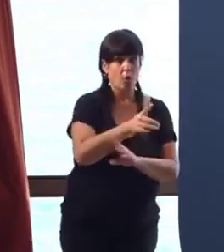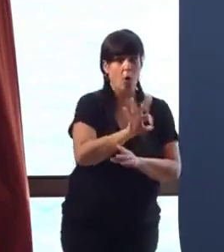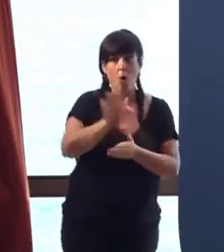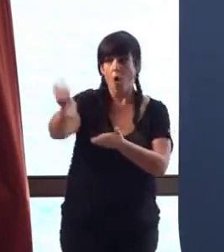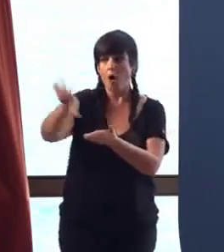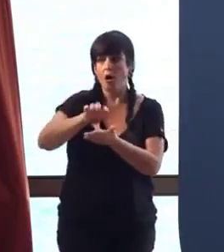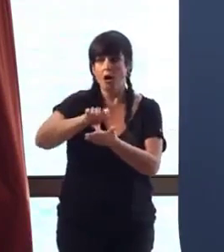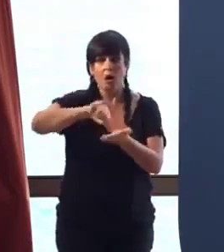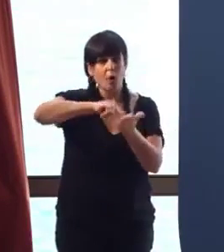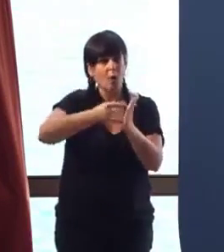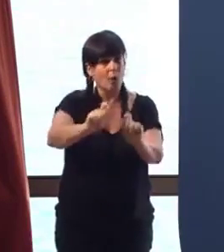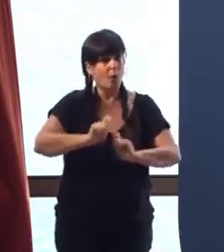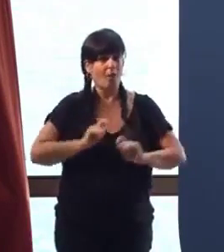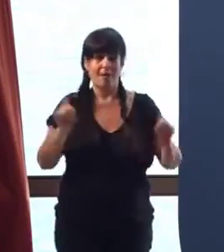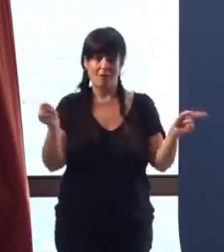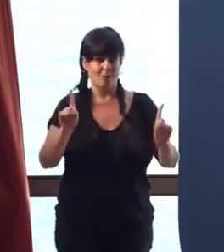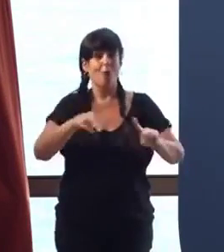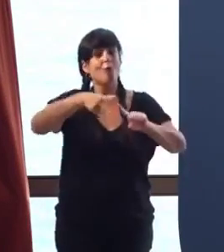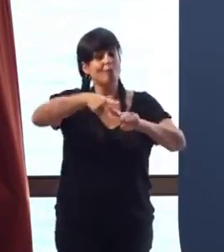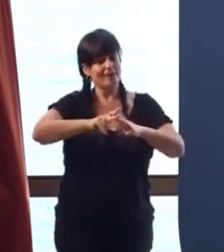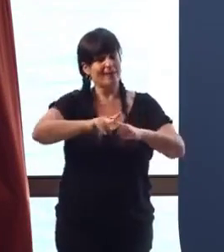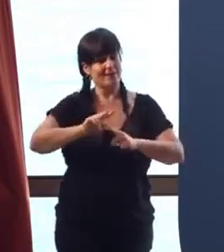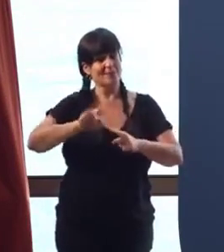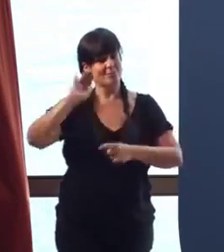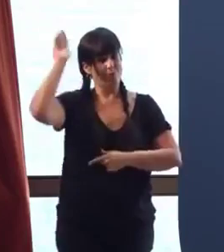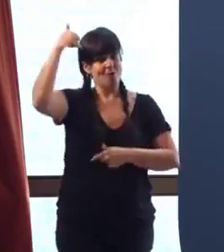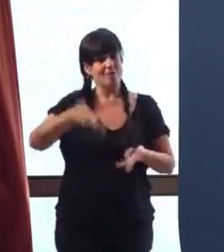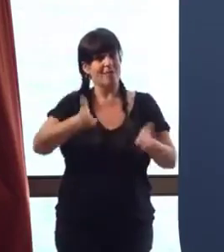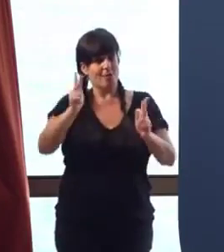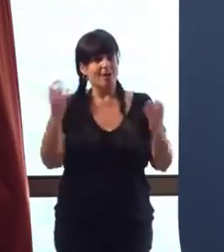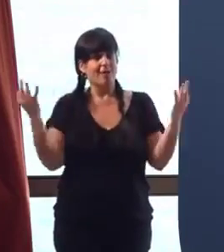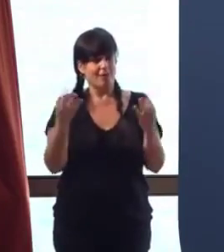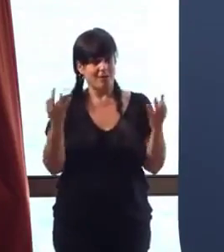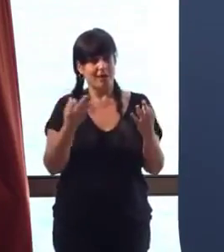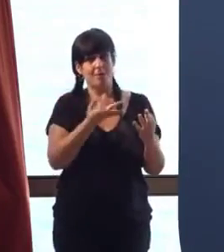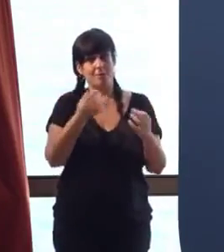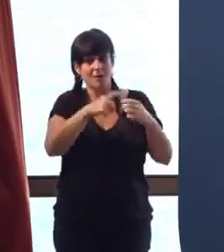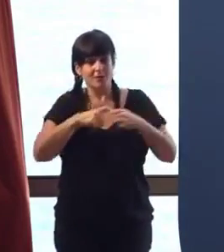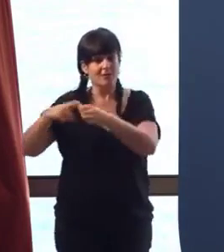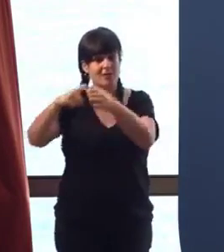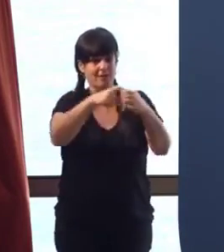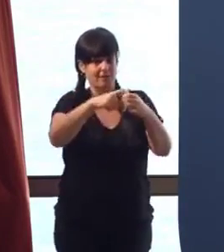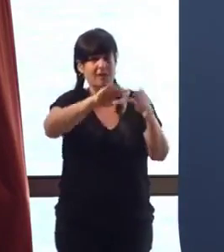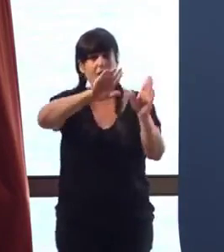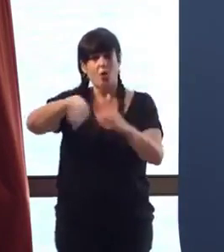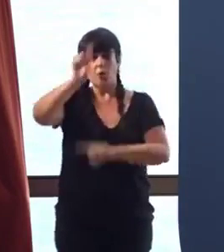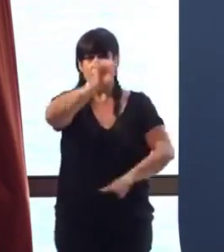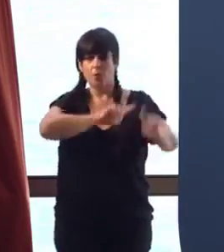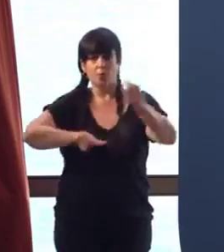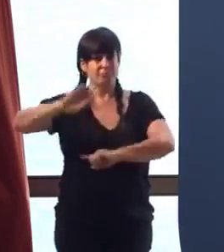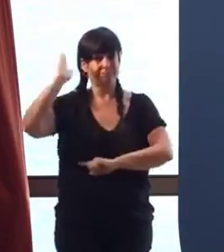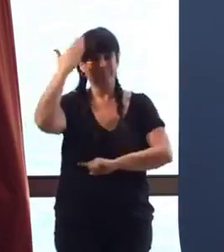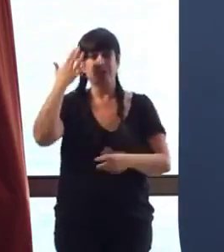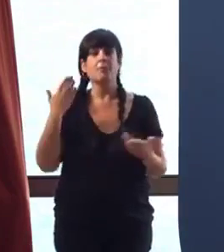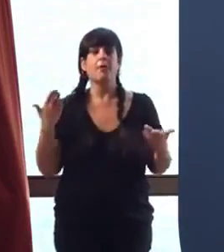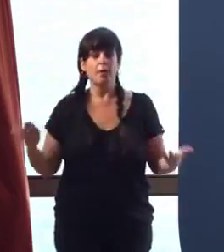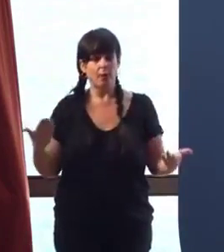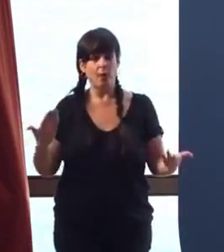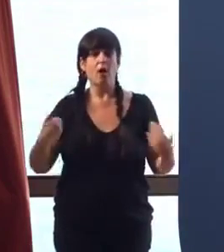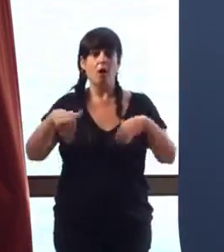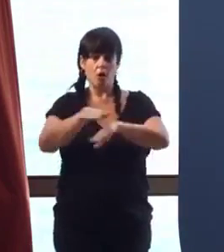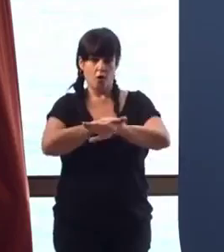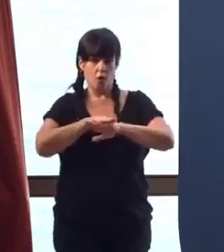sino con mecanismos democráticos y con fraternidad. Y en última instancia, el principal problema que hay en España es que vuelva